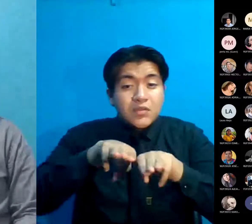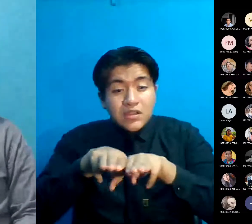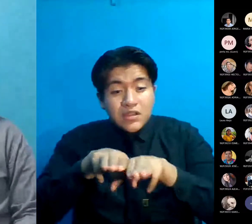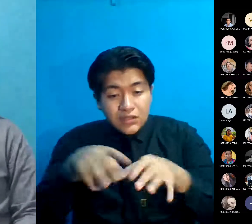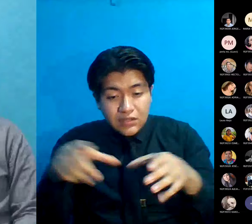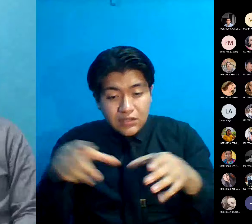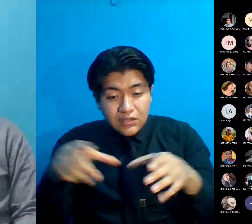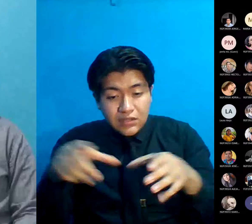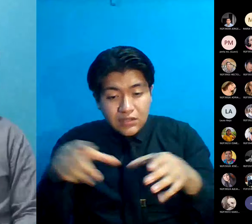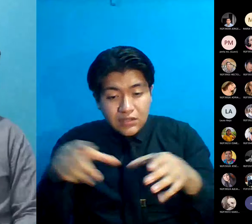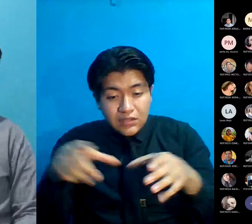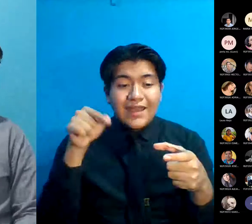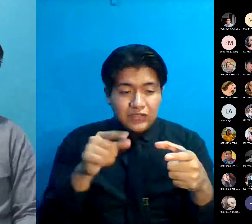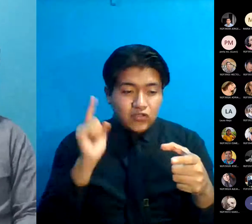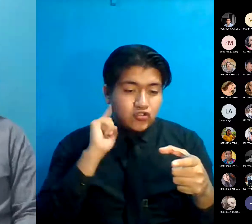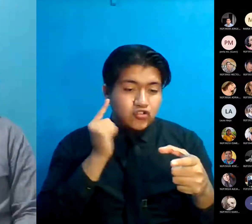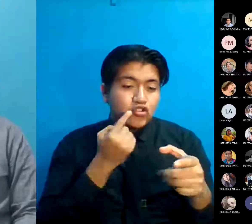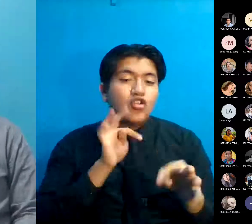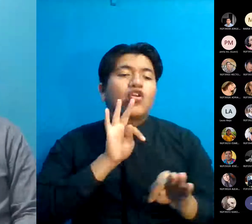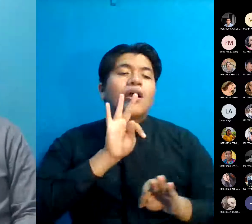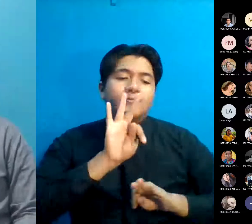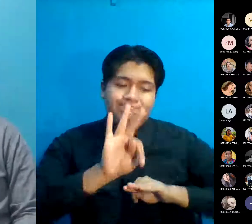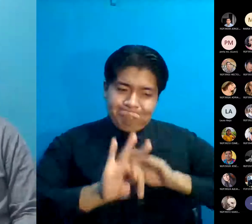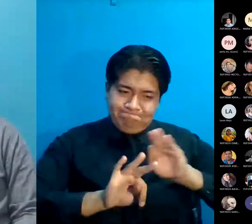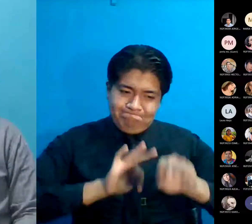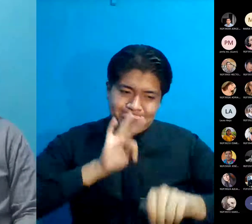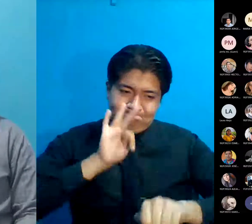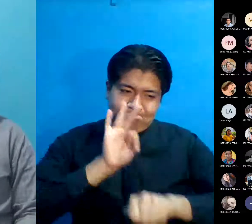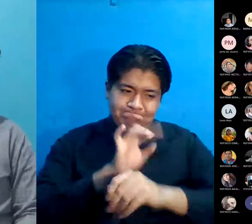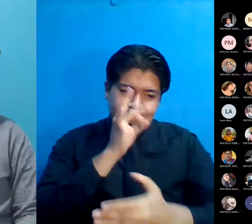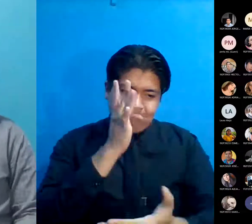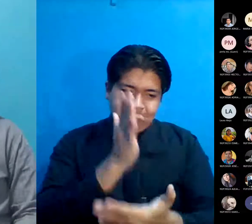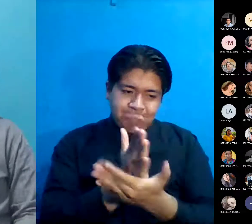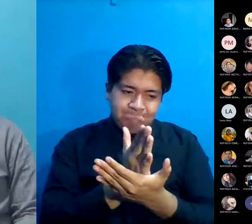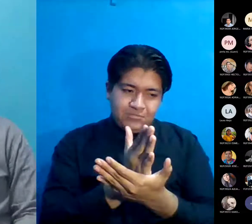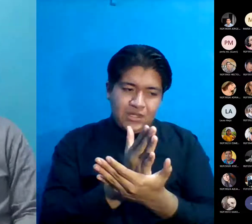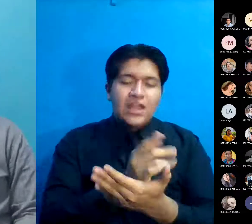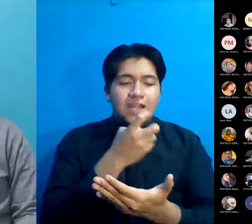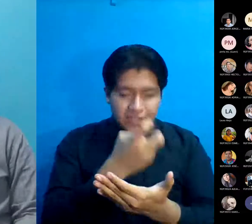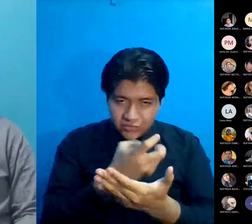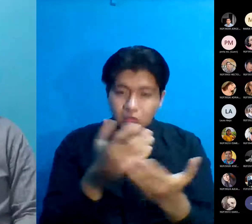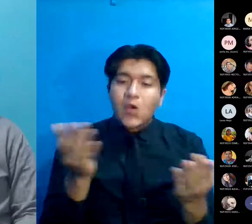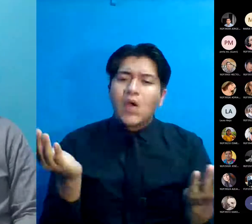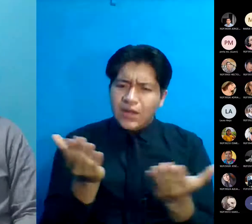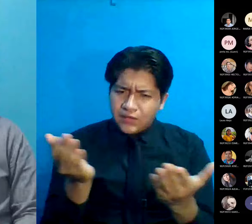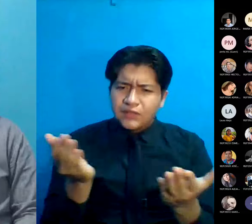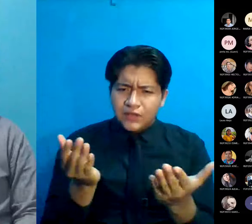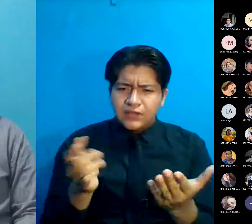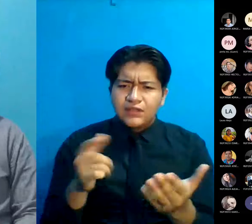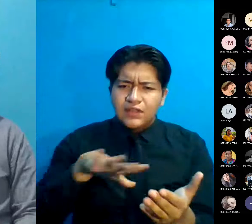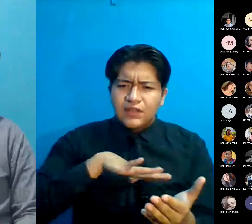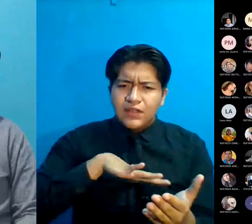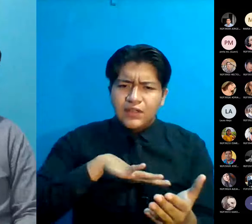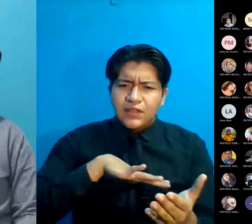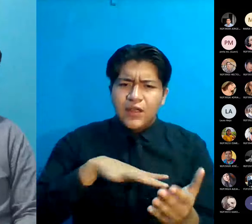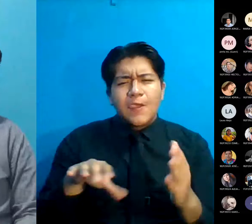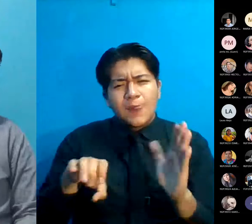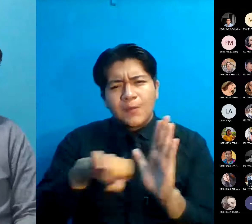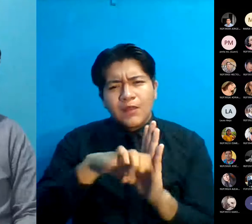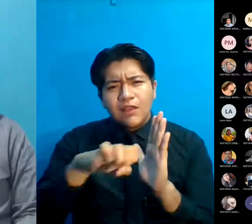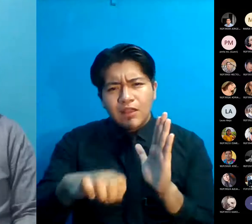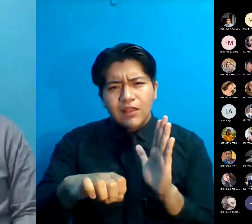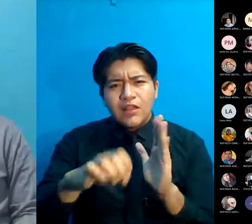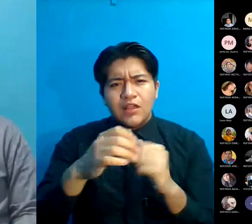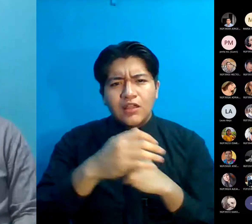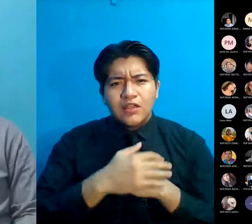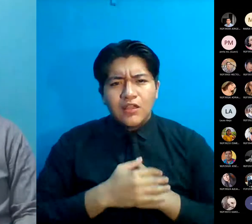la evangelización, se han creado congresos, avances, capacitaciones, etcétera, etcétera. Y, por ejemplo, en